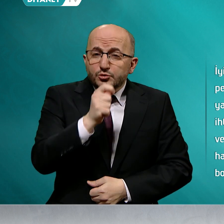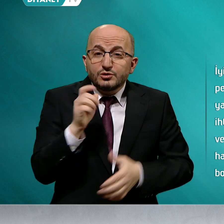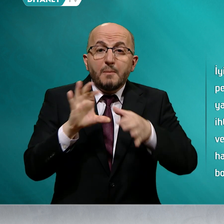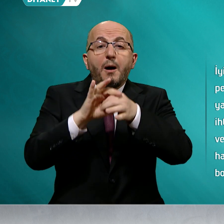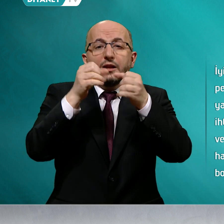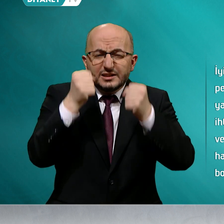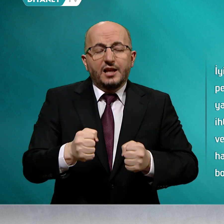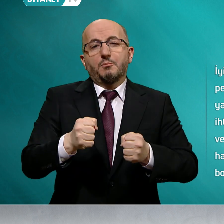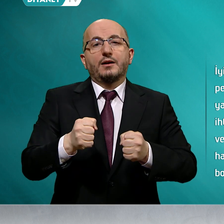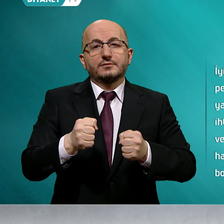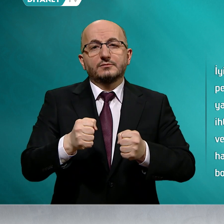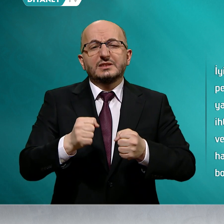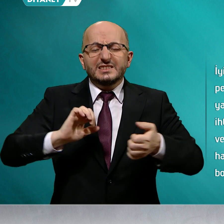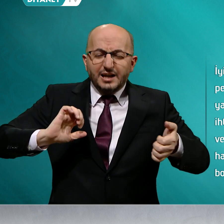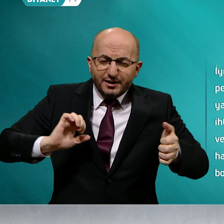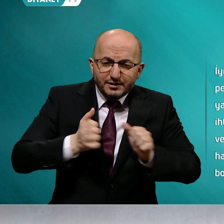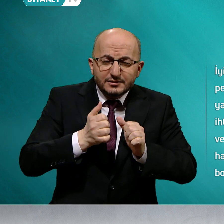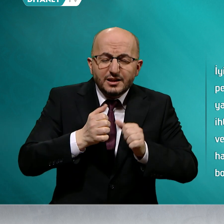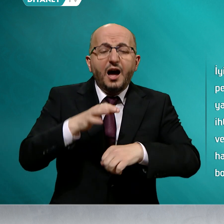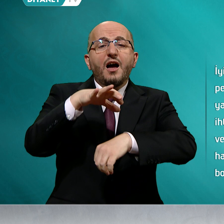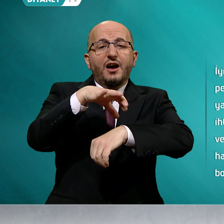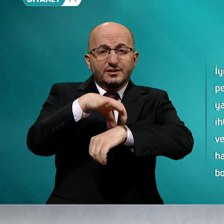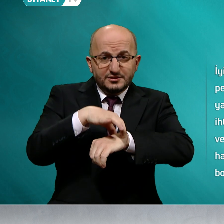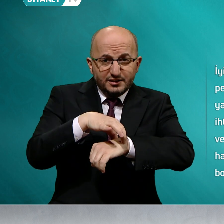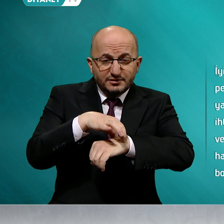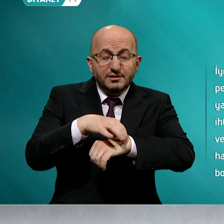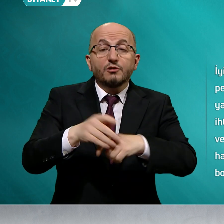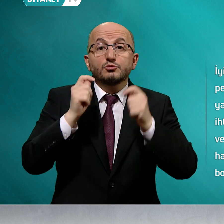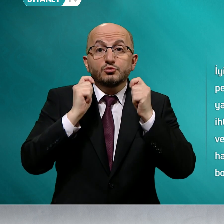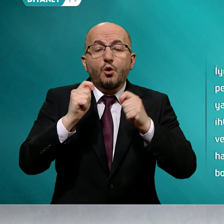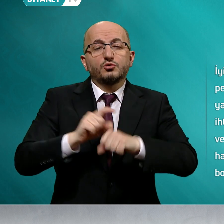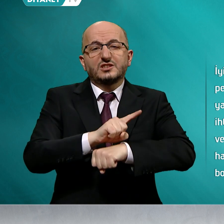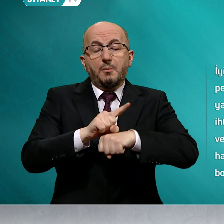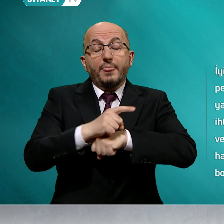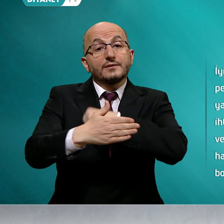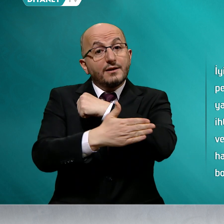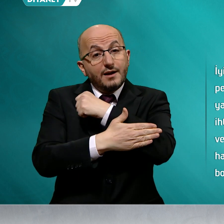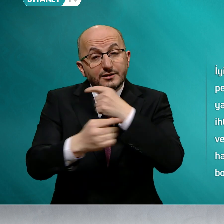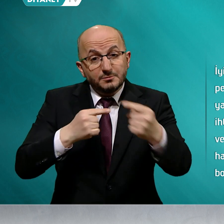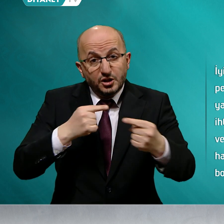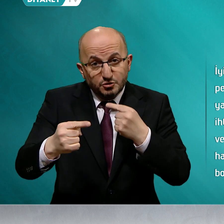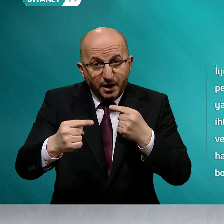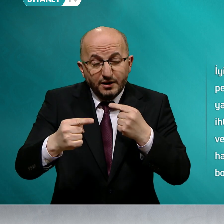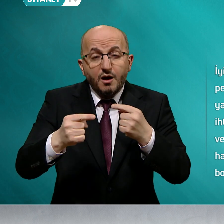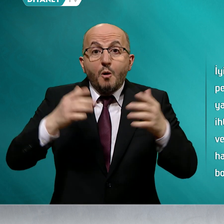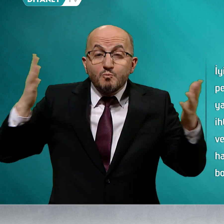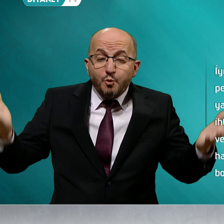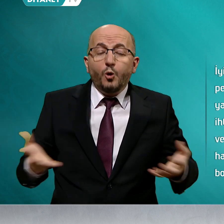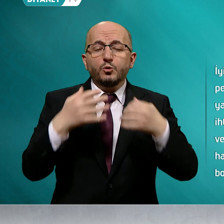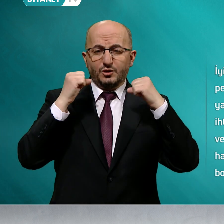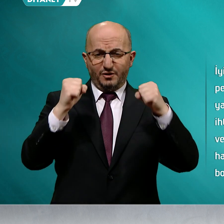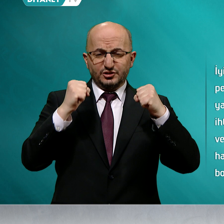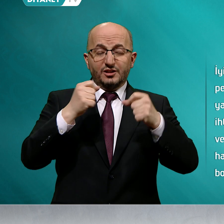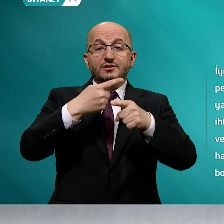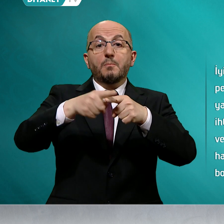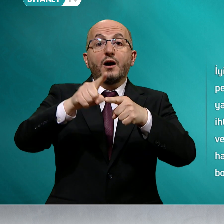söze sadık kalmaktır. Darlıkta, hastalıkta ve zor zamanlarda yardımlaşmak,